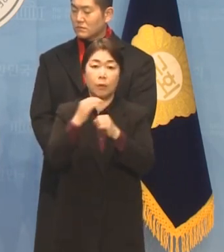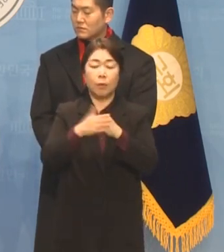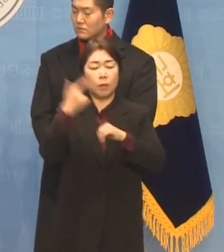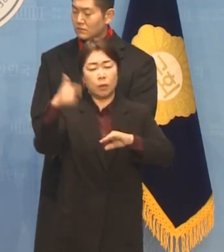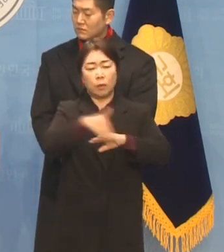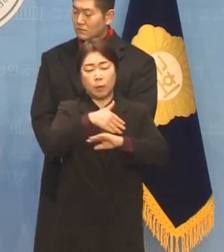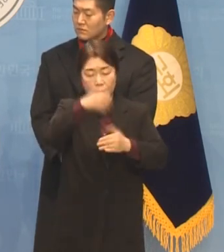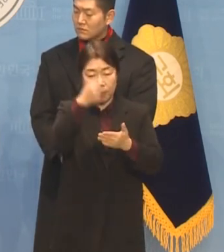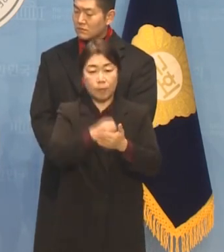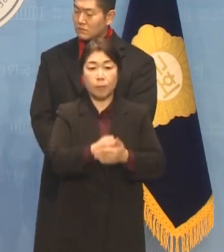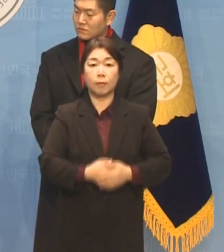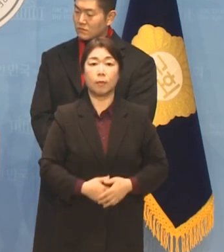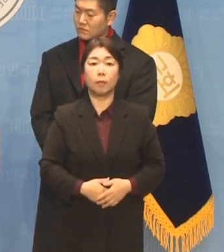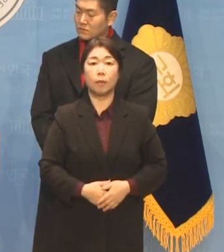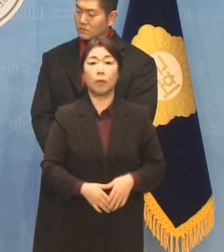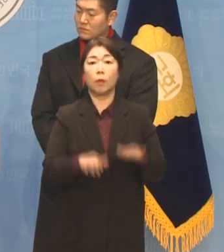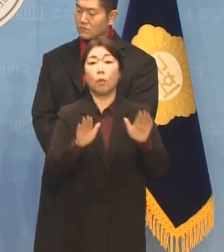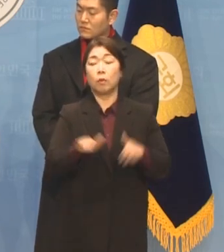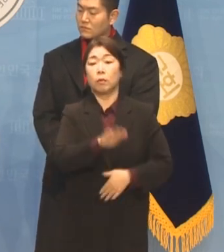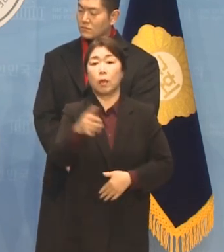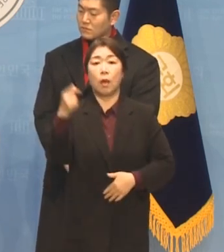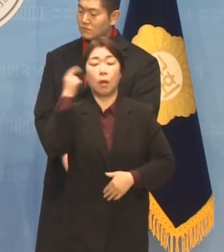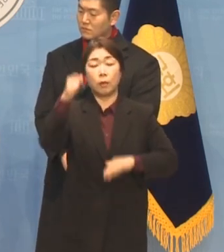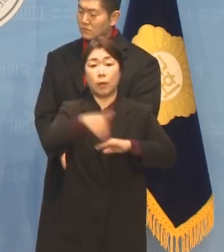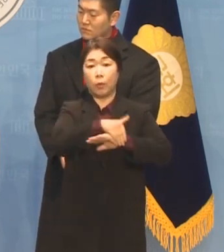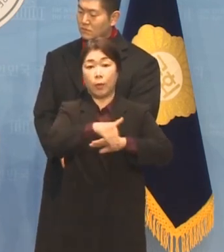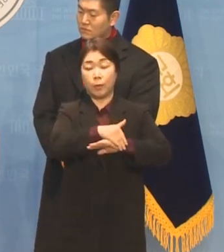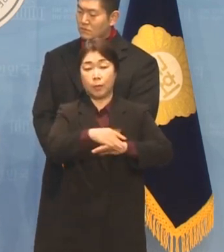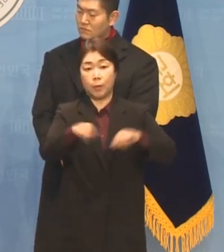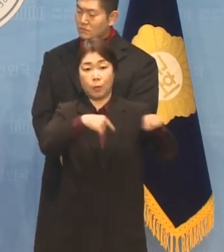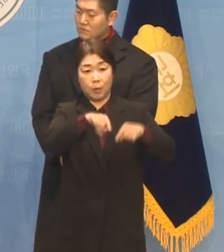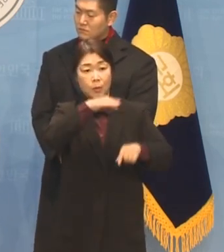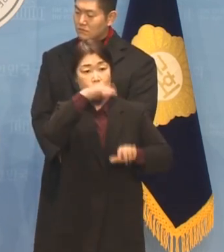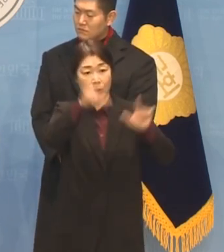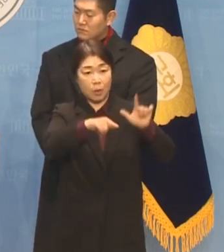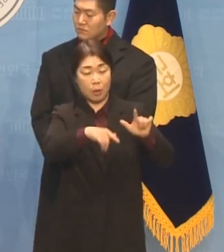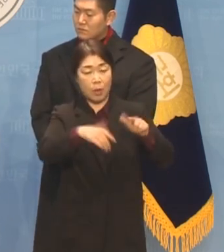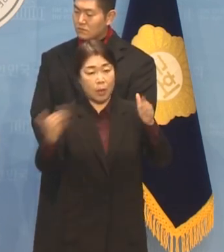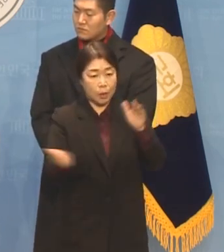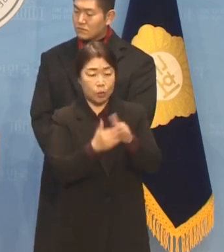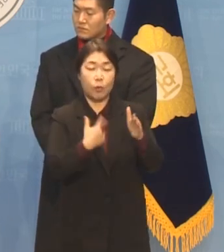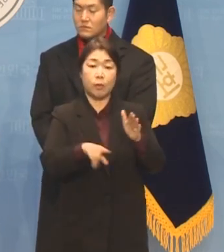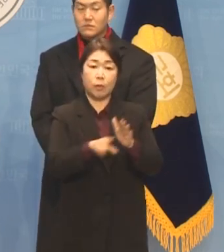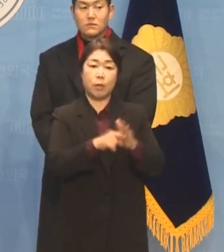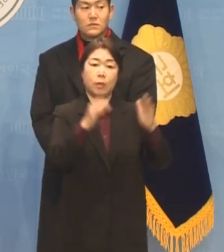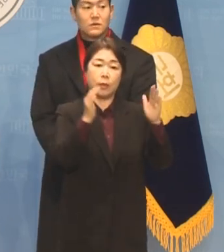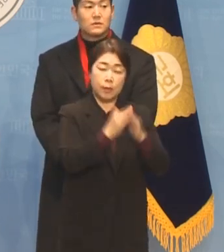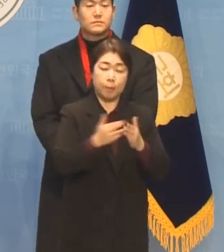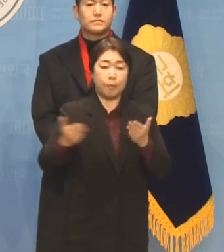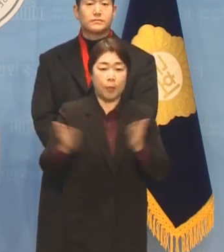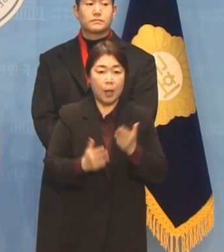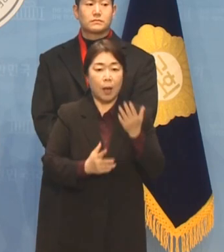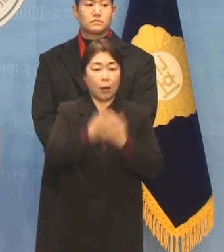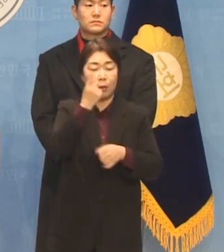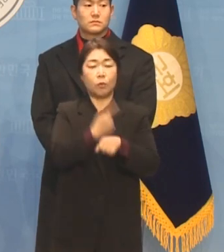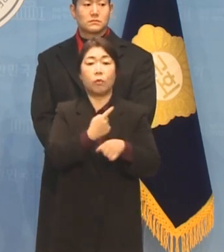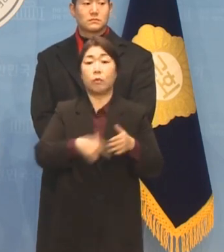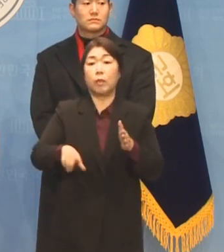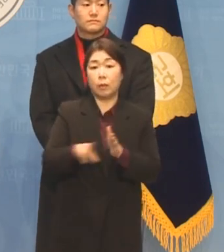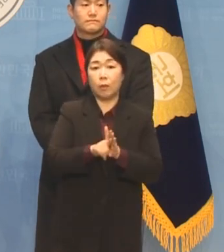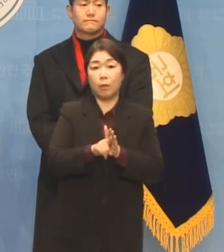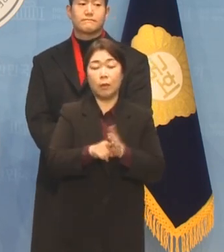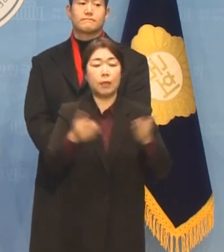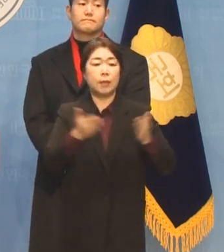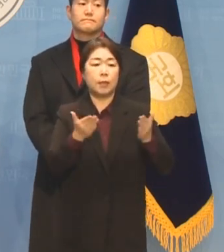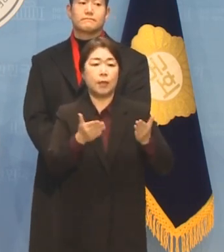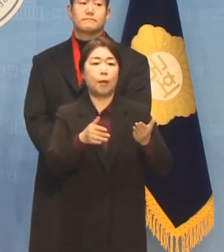다짐했습니다. 오늘 우리가 추진하는 이기적 정치의 현실화 방안으로 직주일체를 위한 하이브리드